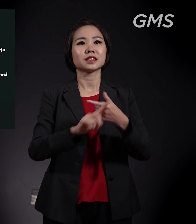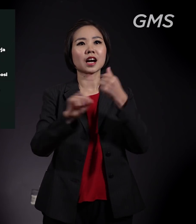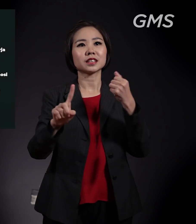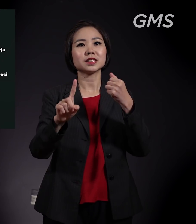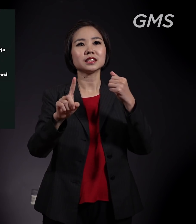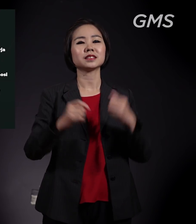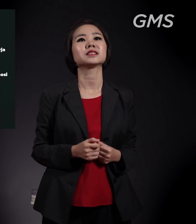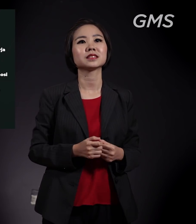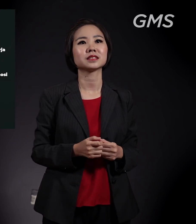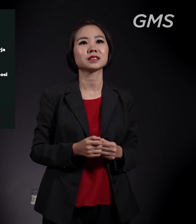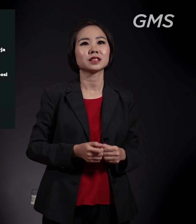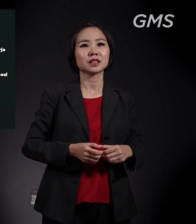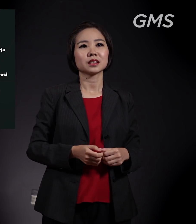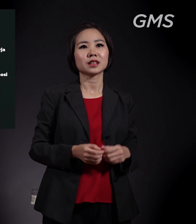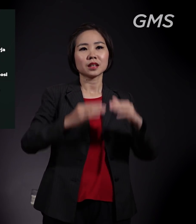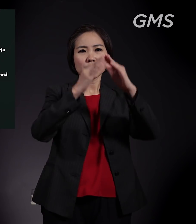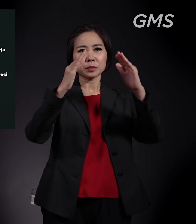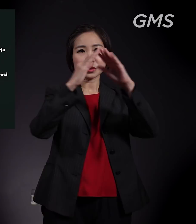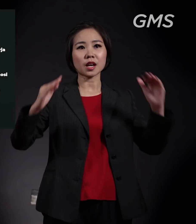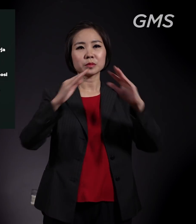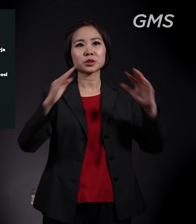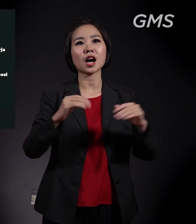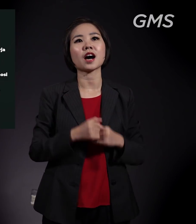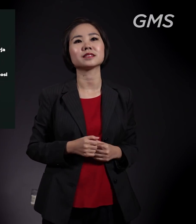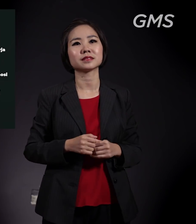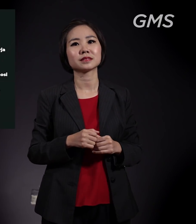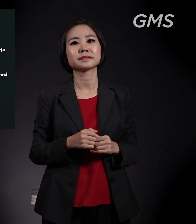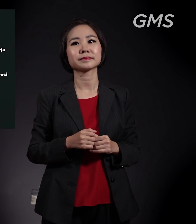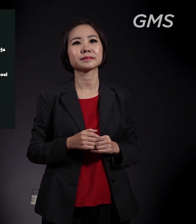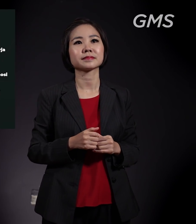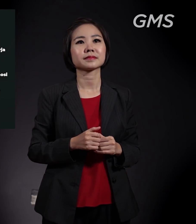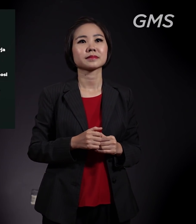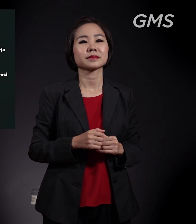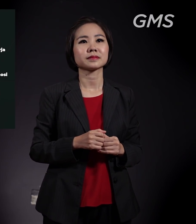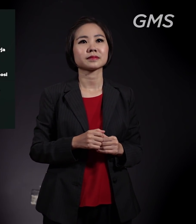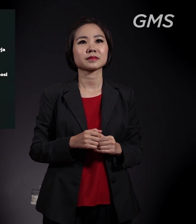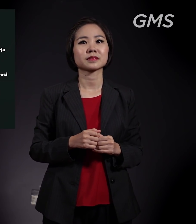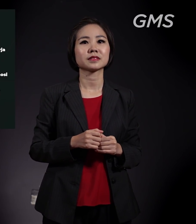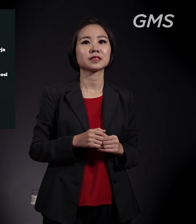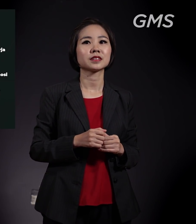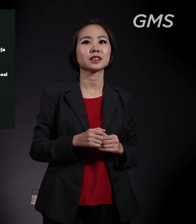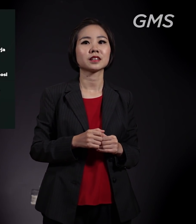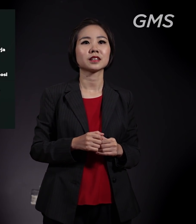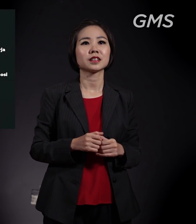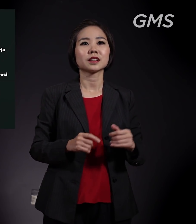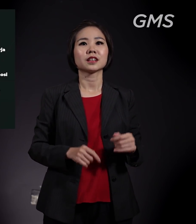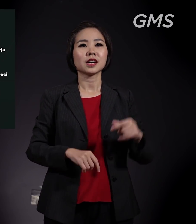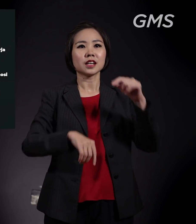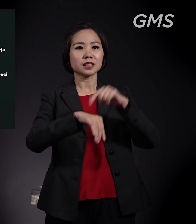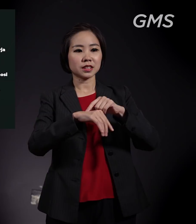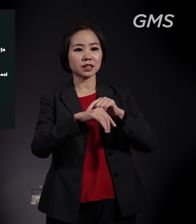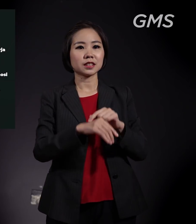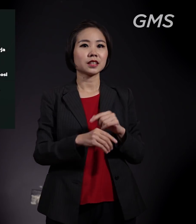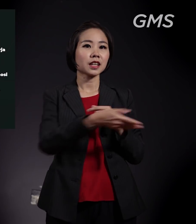perusahaan multinasional, perusahaan yang regional dan lokal sesuai dengan tempat di mana Anda tinggal. Jadi Anda